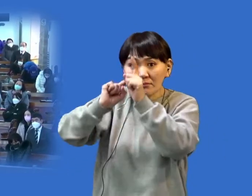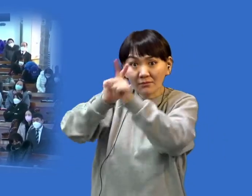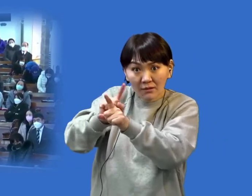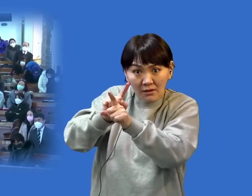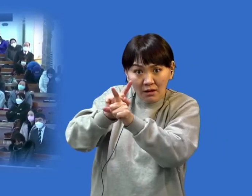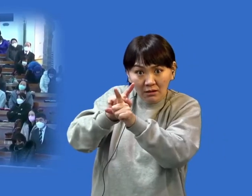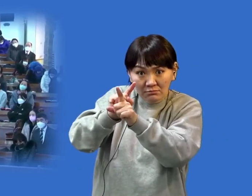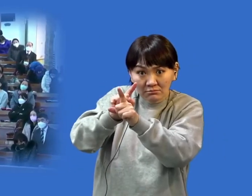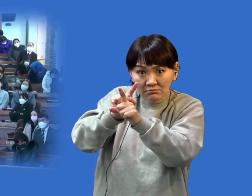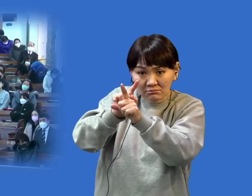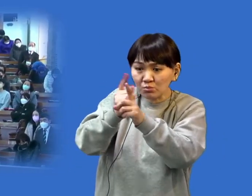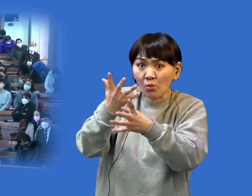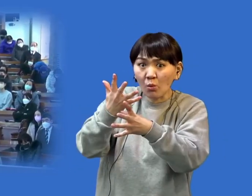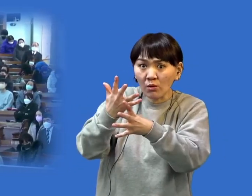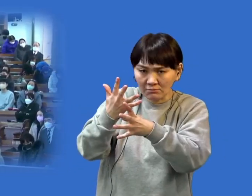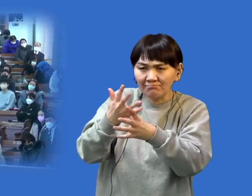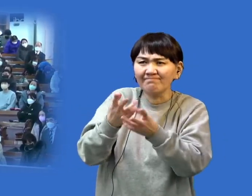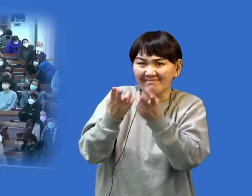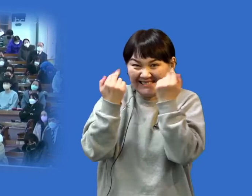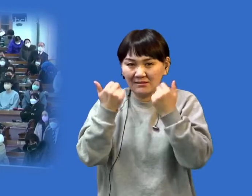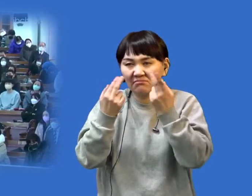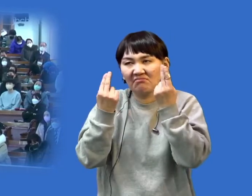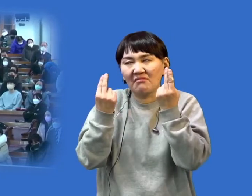ерөөсө дуртай биш.